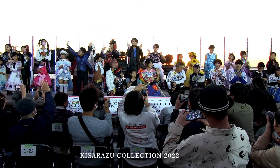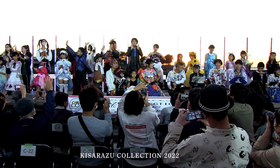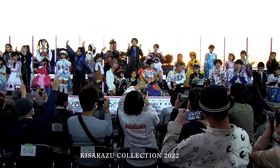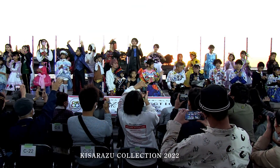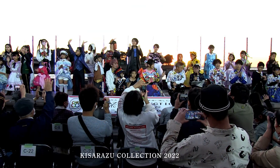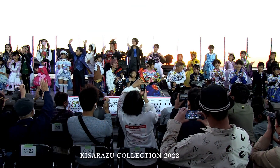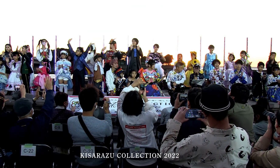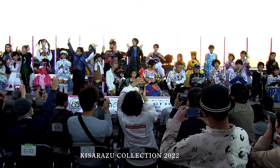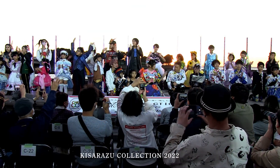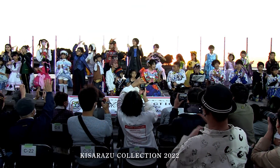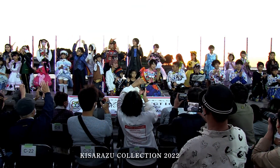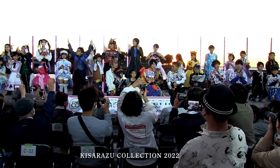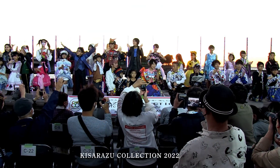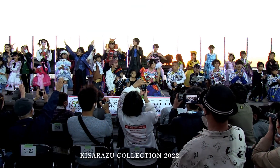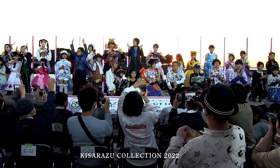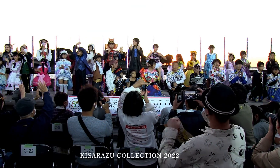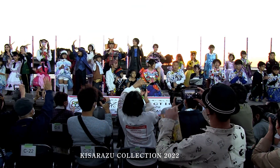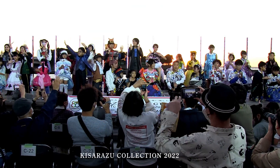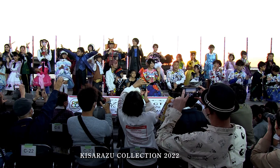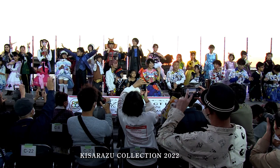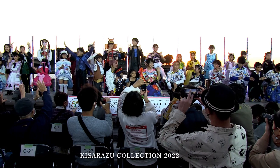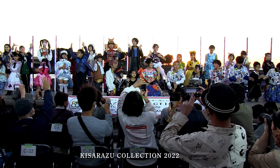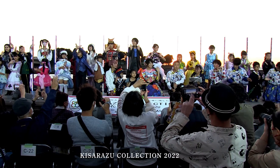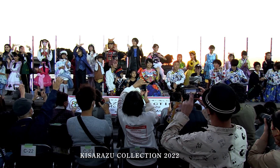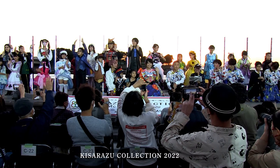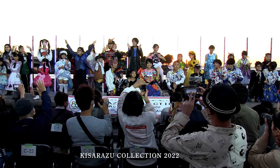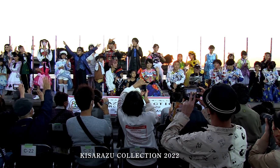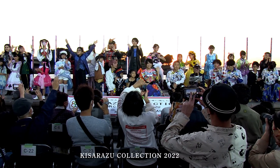ってゆくもの